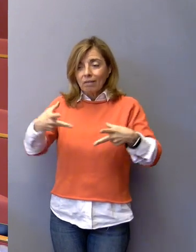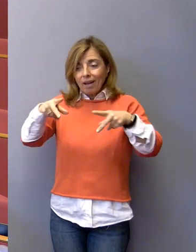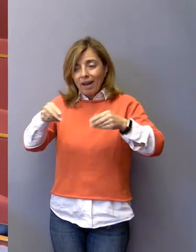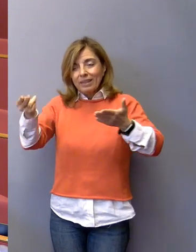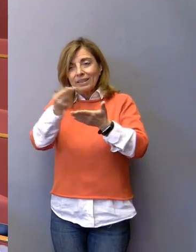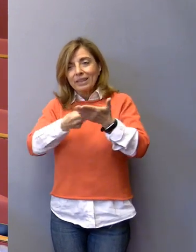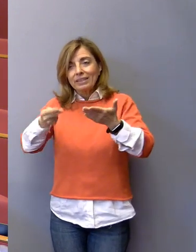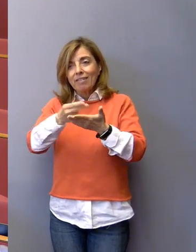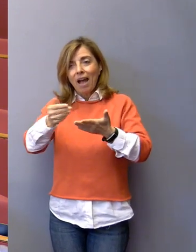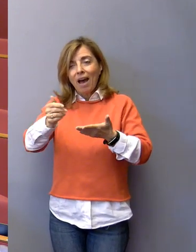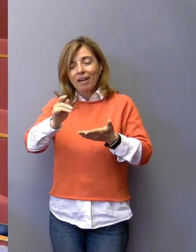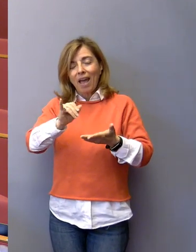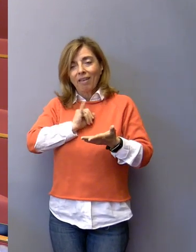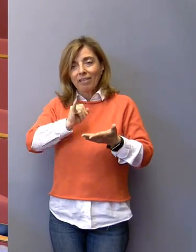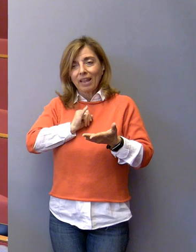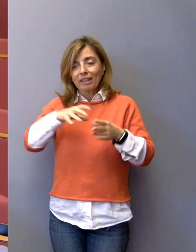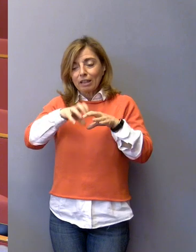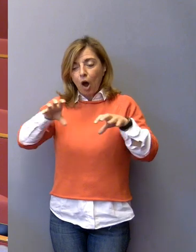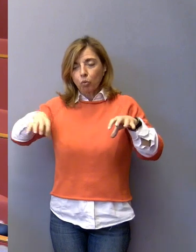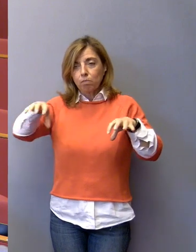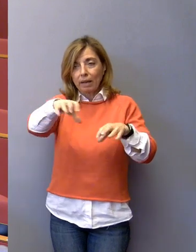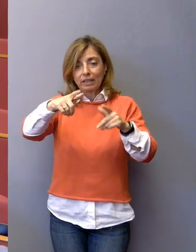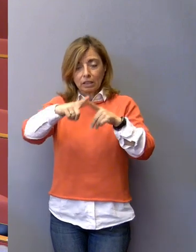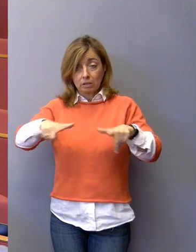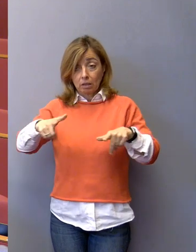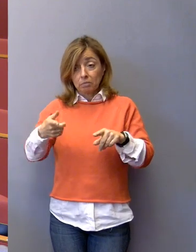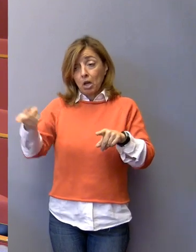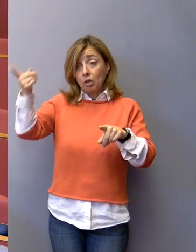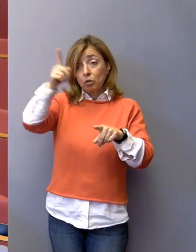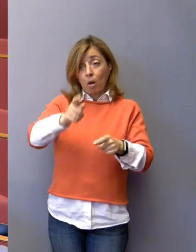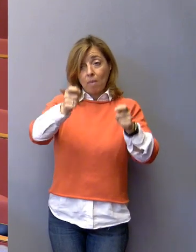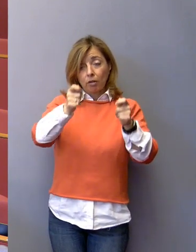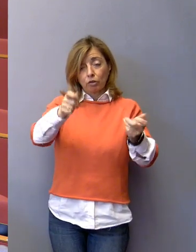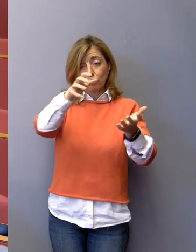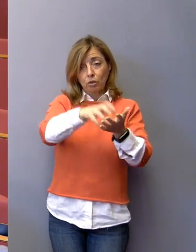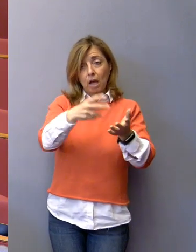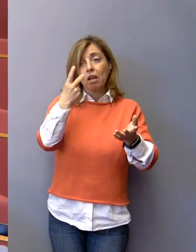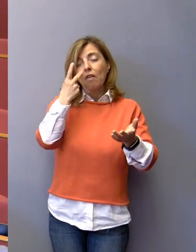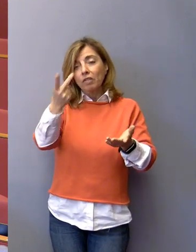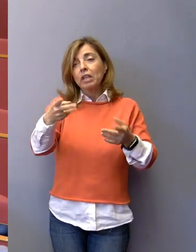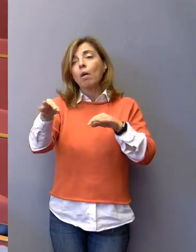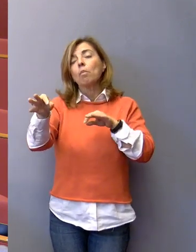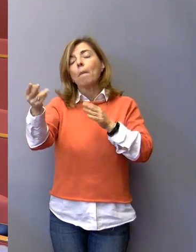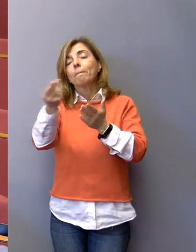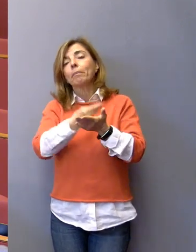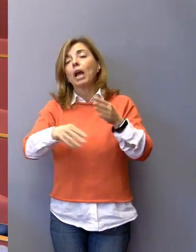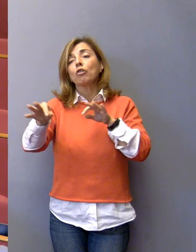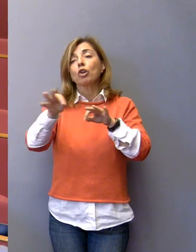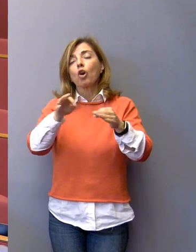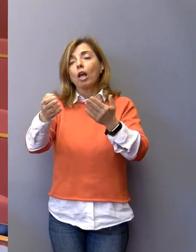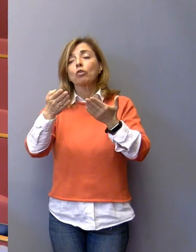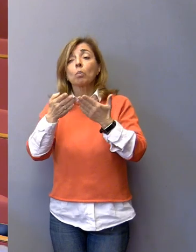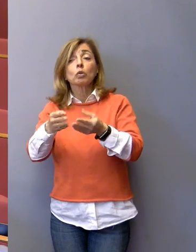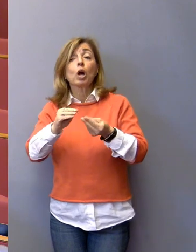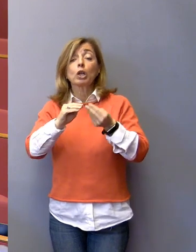leggeremo il giornale tra qualche giorno rileggeremo nuovamente cosa accadrà al piano regolatore portuale dalle dichiarazioni del sindaco magari smentite dal